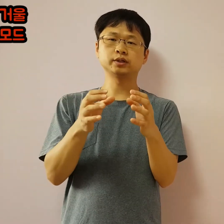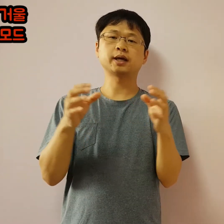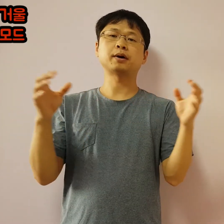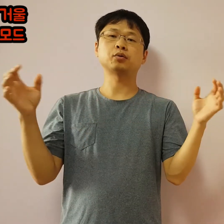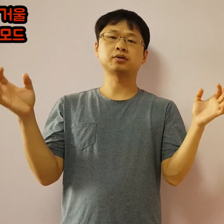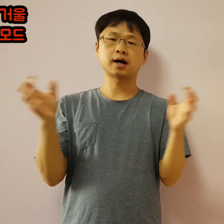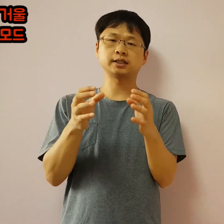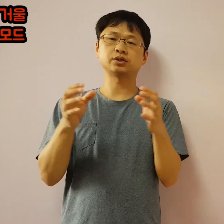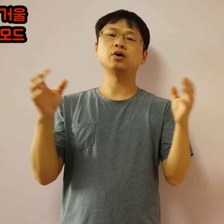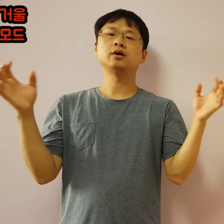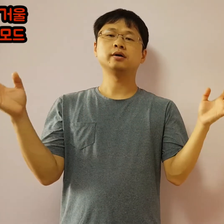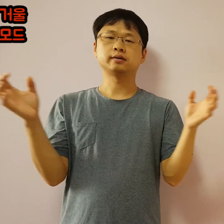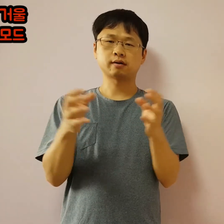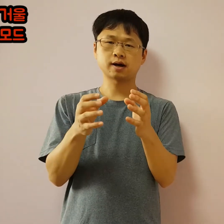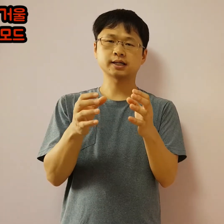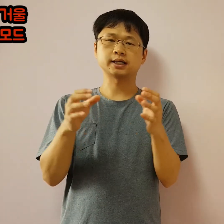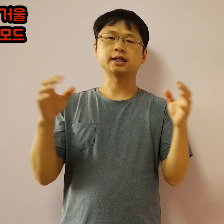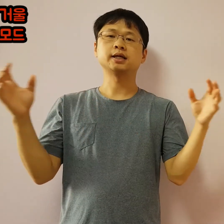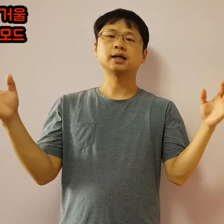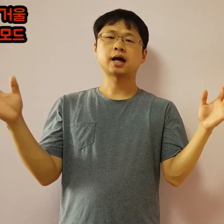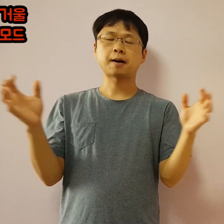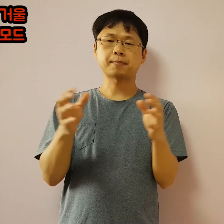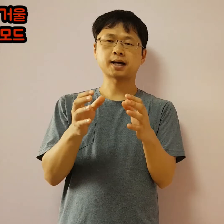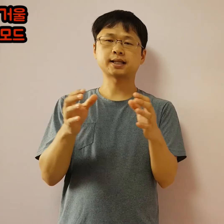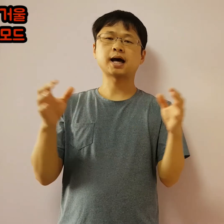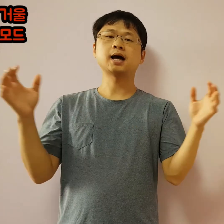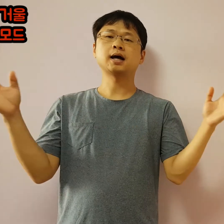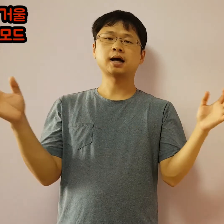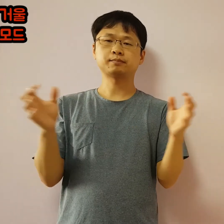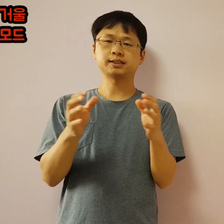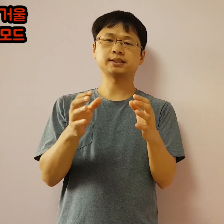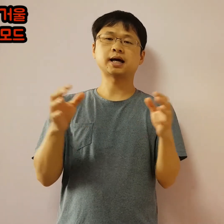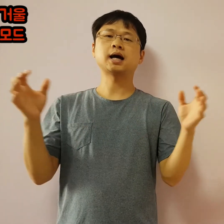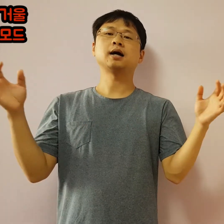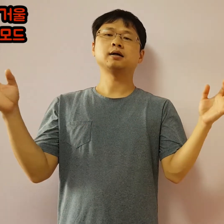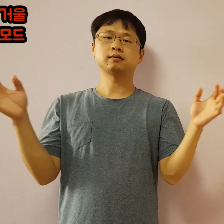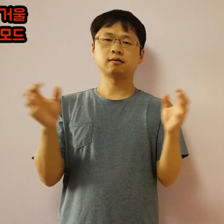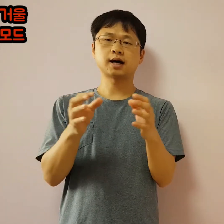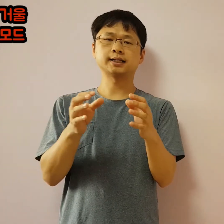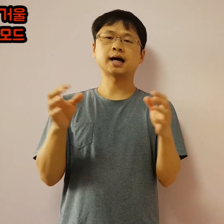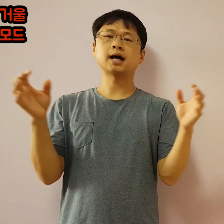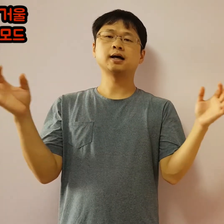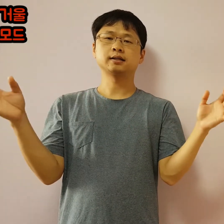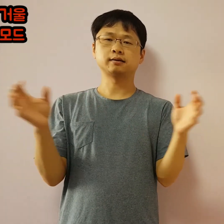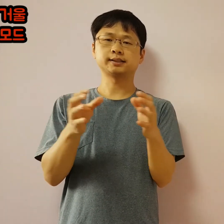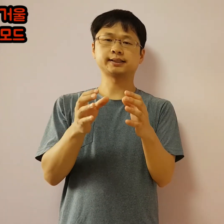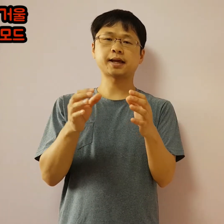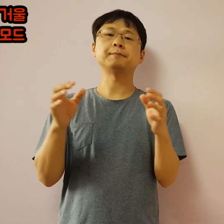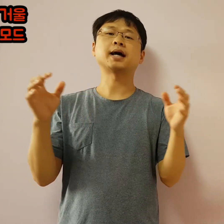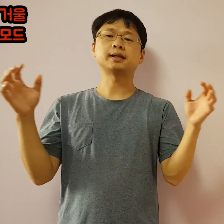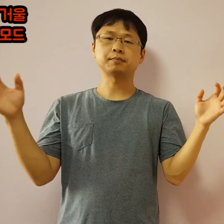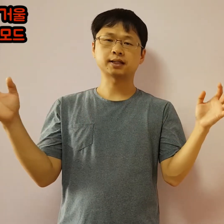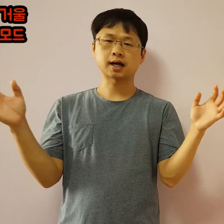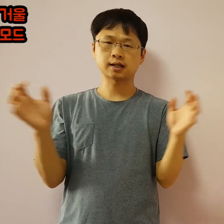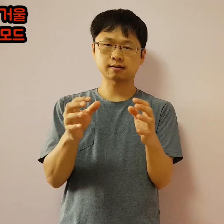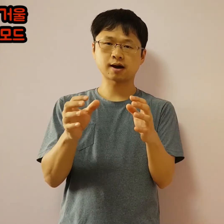게 바로 더하기죠. 더하기, 합하다, 합치다, 더하다, 덧셈 다 됩니다.